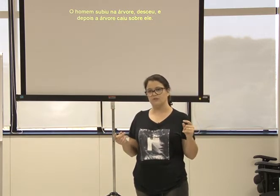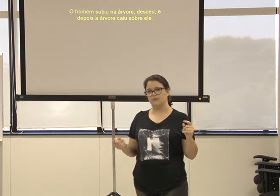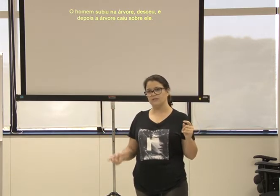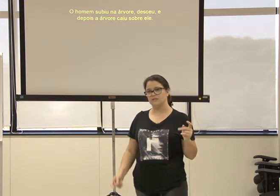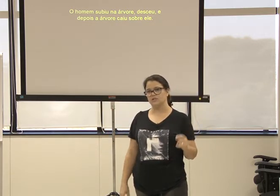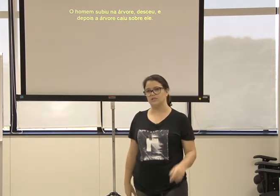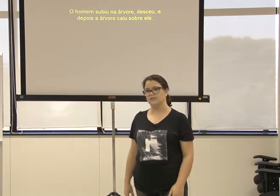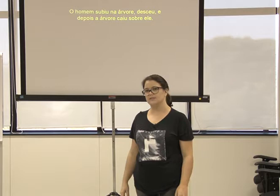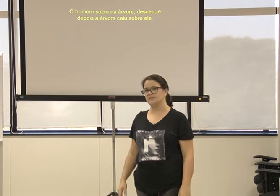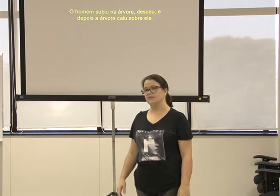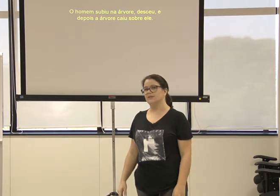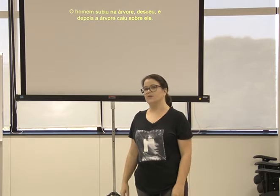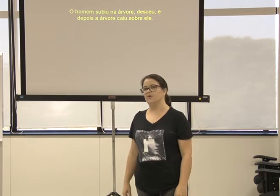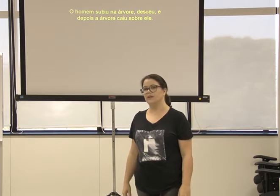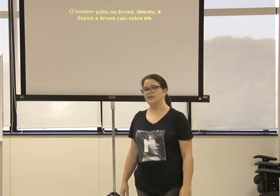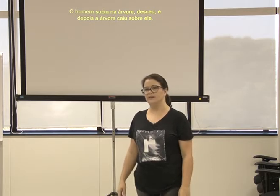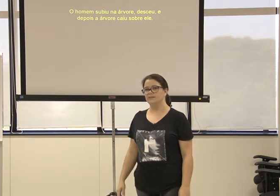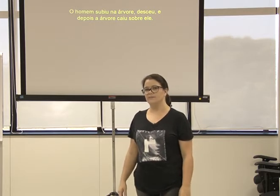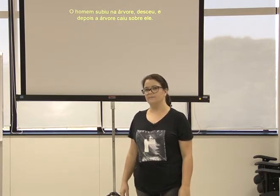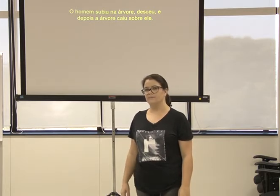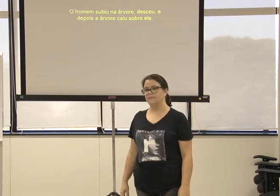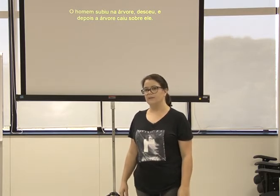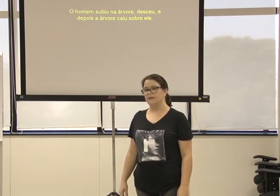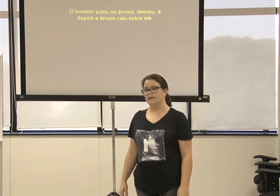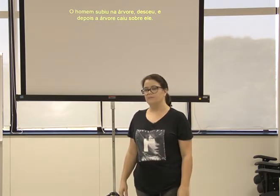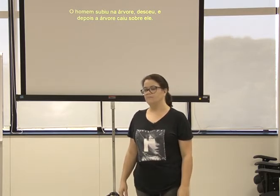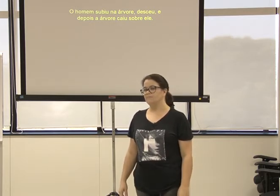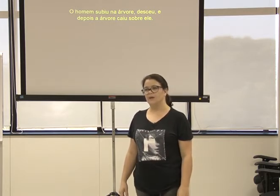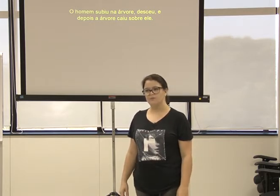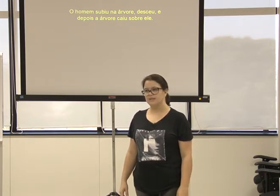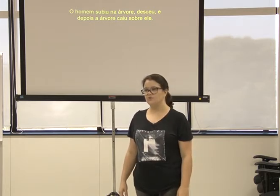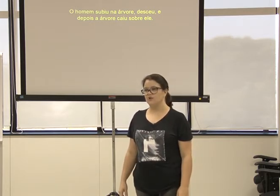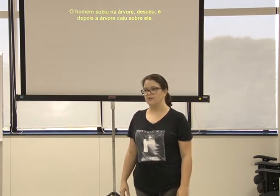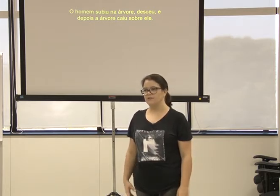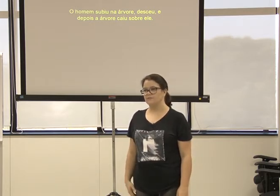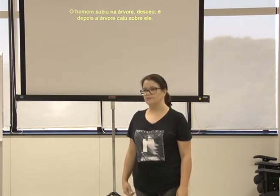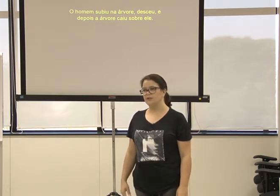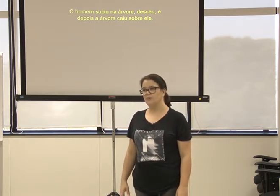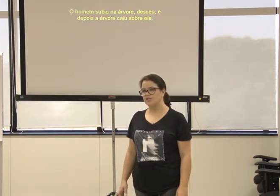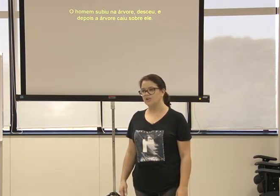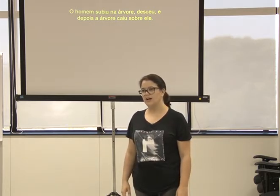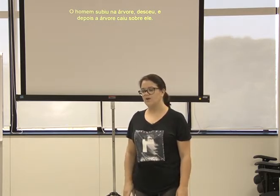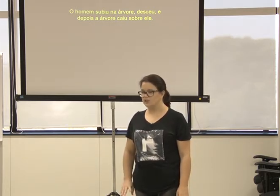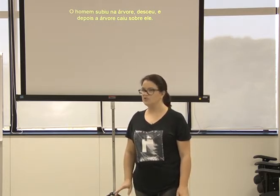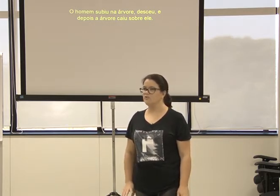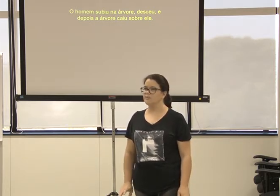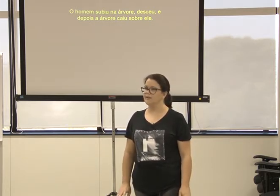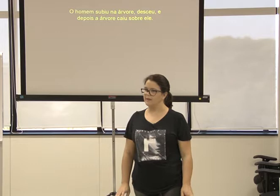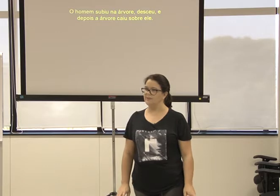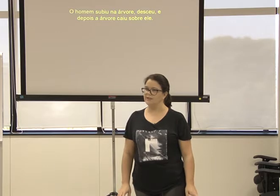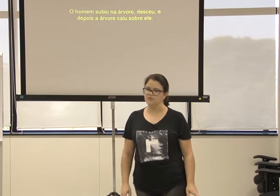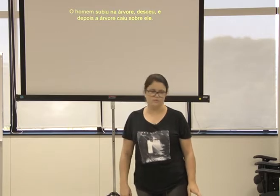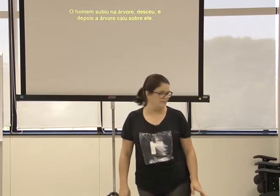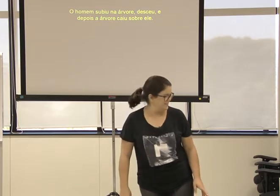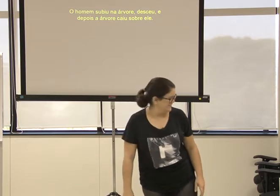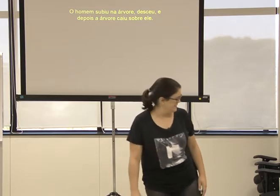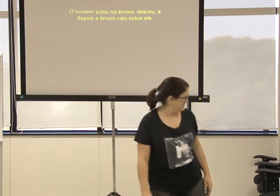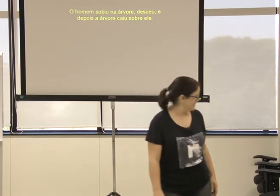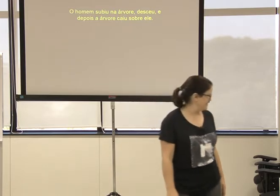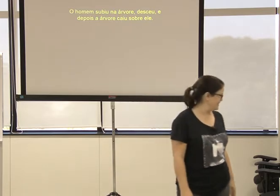mais antigas. Oi? Não estacione. Não ande de carro, ande de Uber na época da chuva.